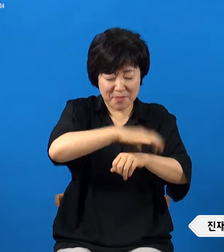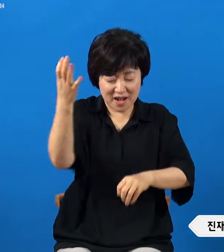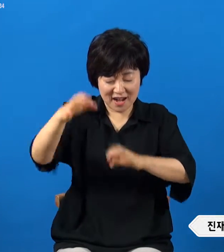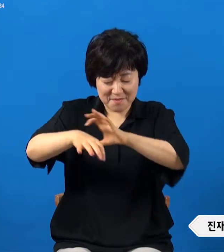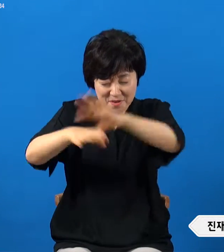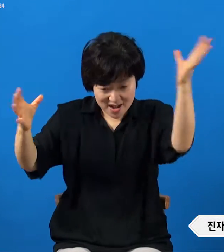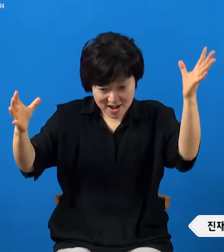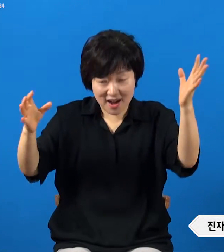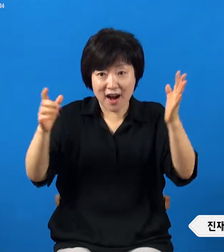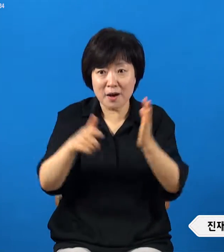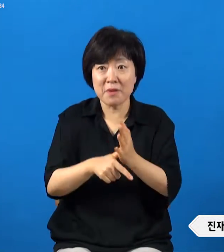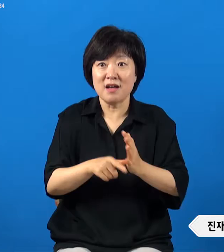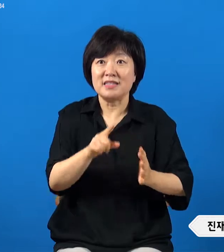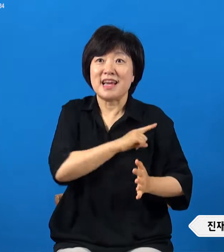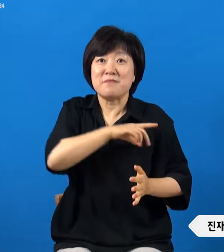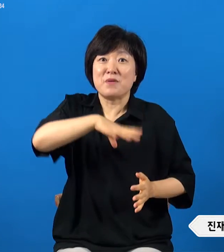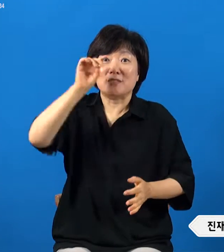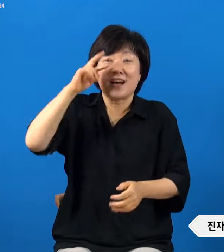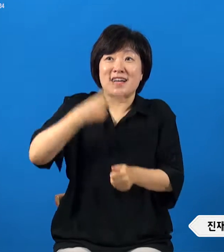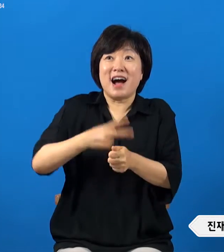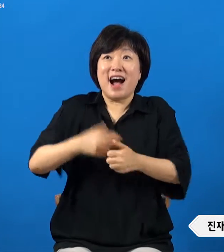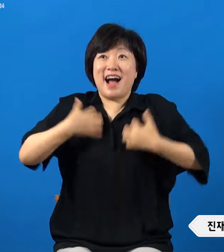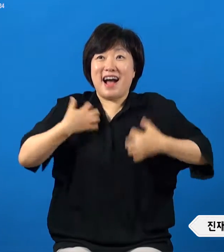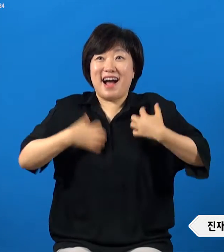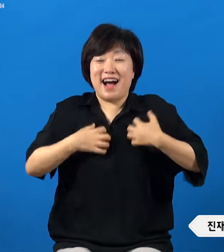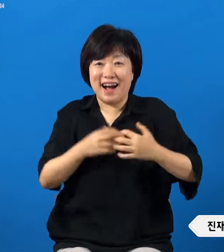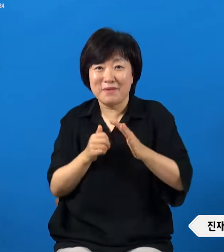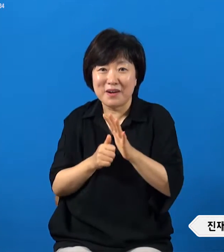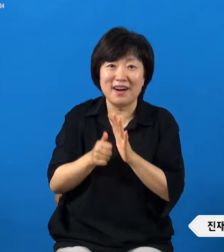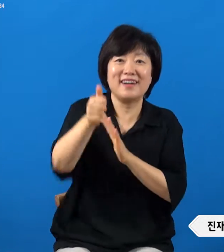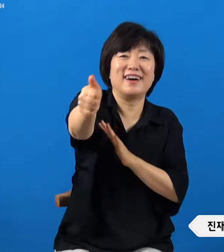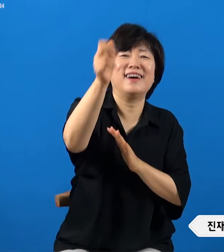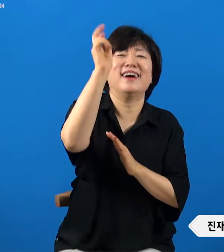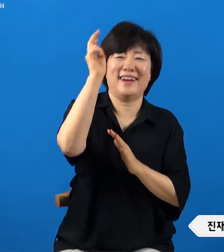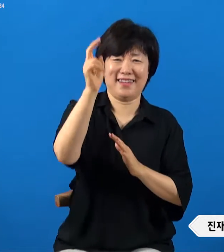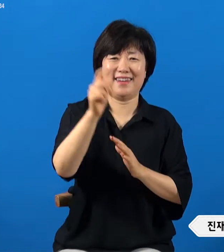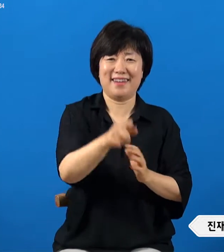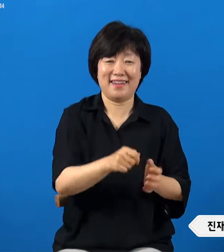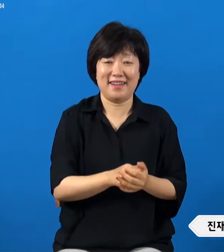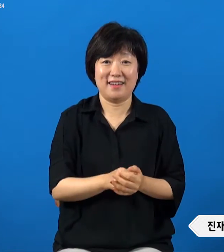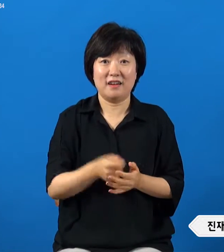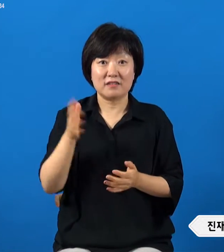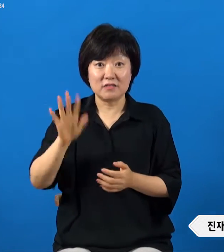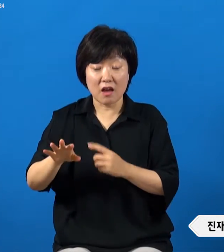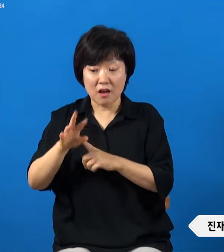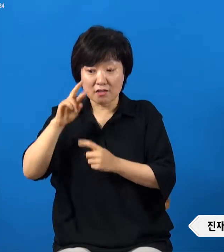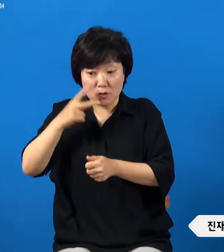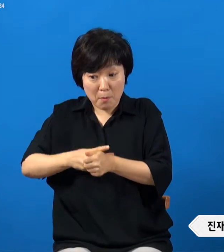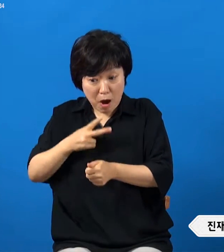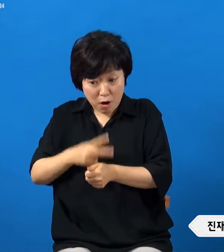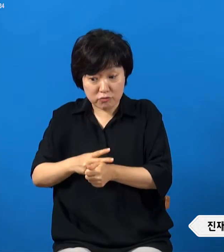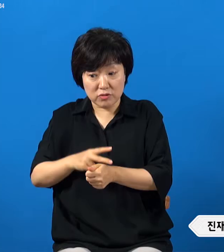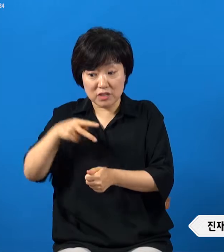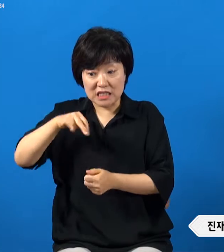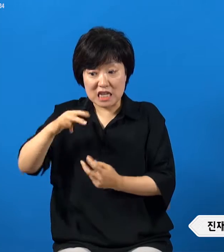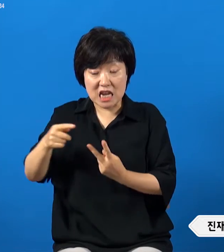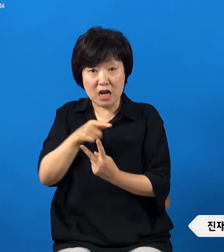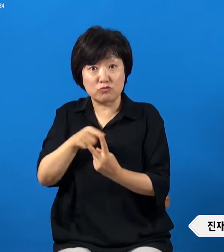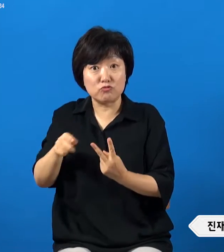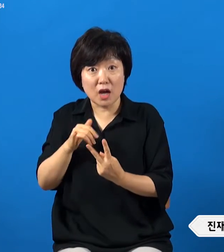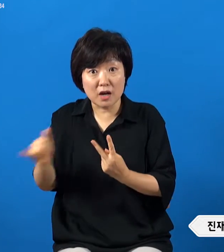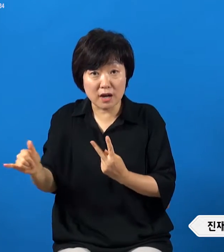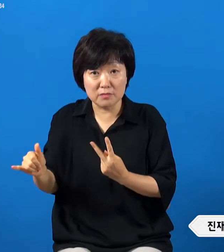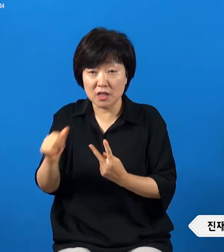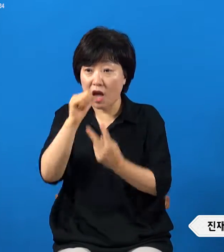그런데 성경은 옥의 문이 열렸지만 바울과 실라가 나가지 않았습니다. 여전히 그 안에 있었습니다. 그들의 기도는